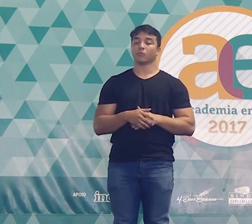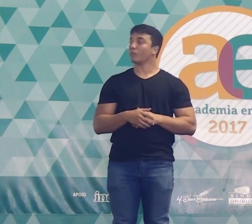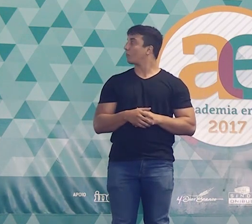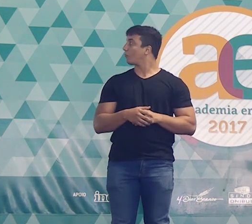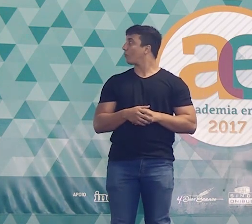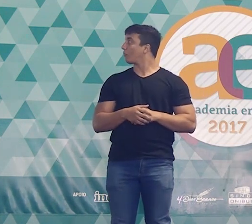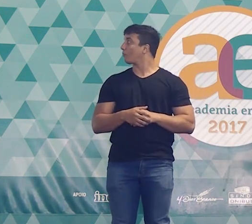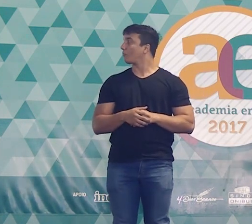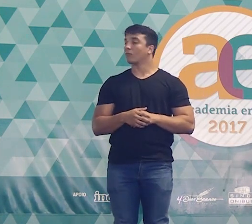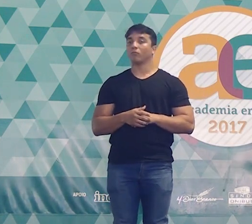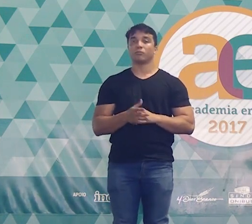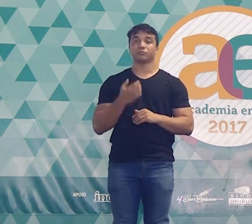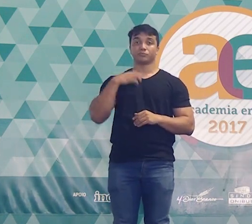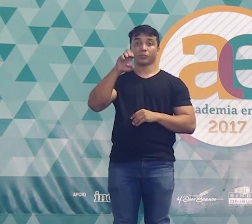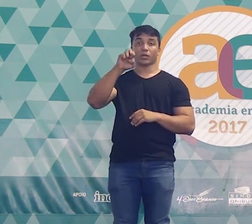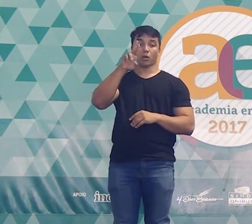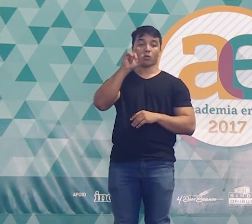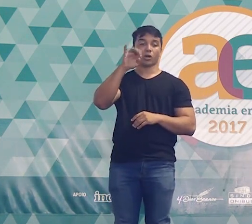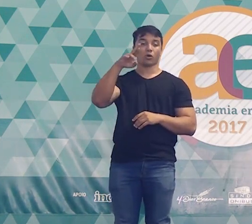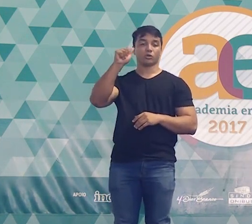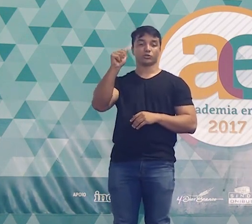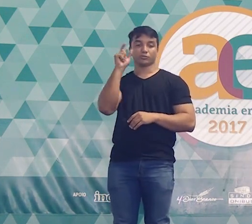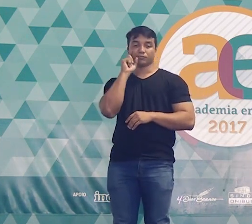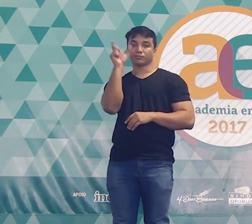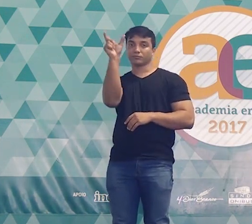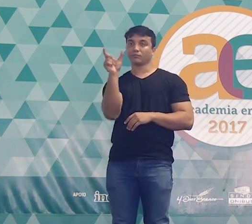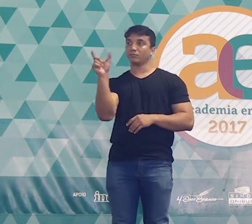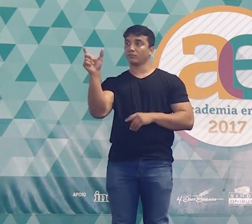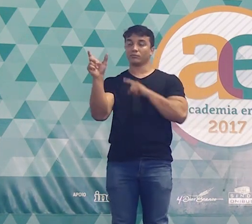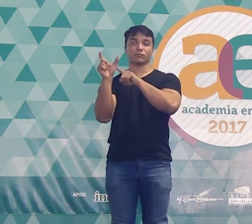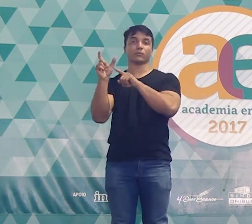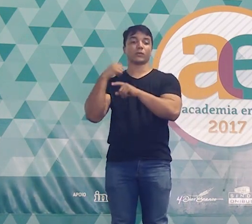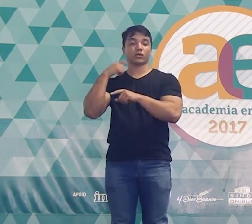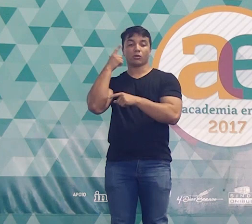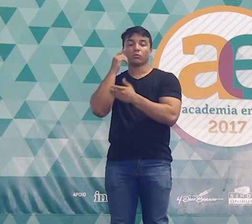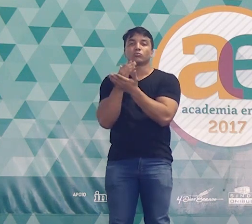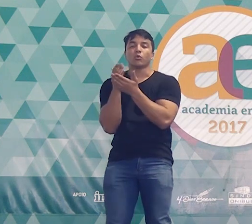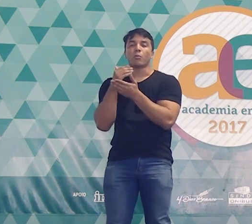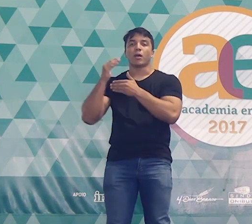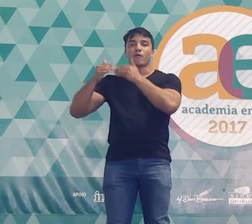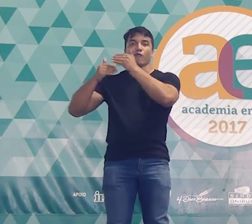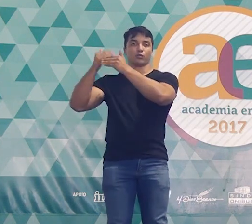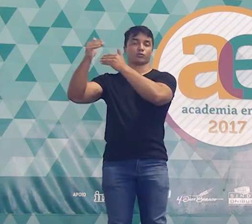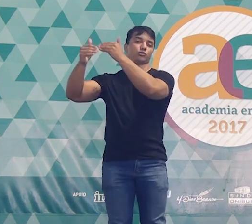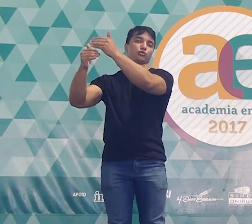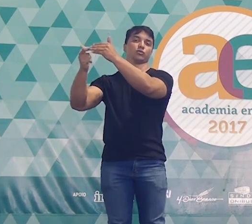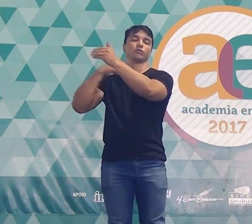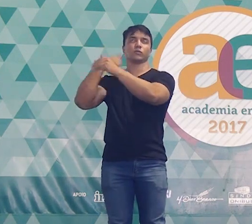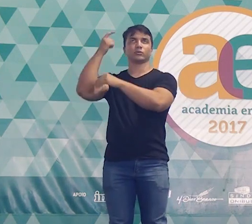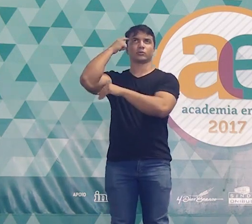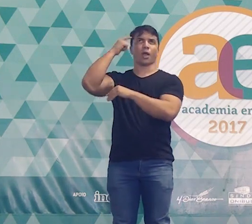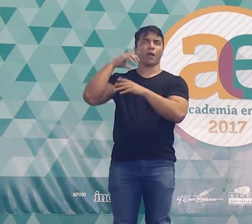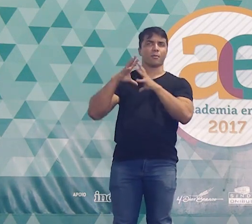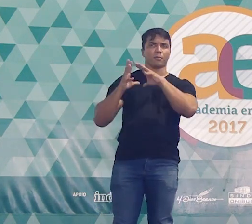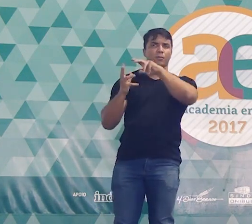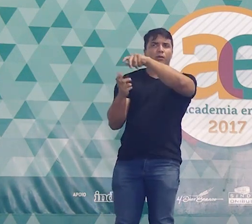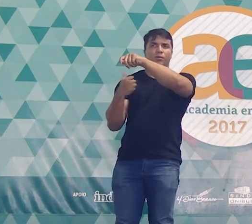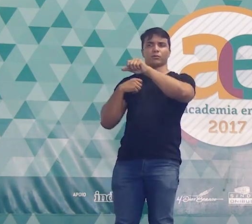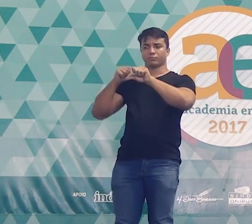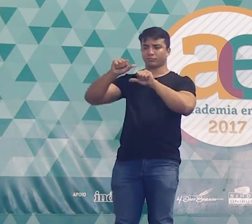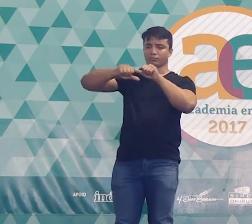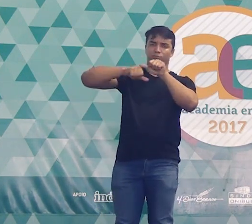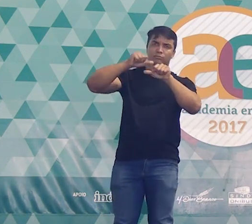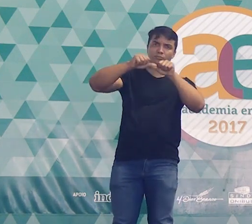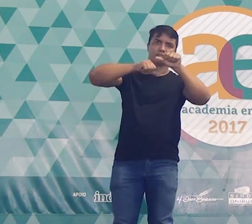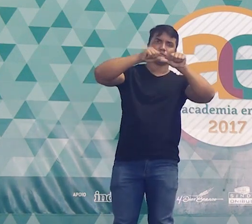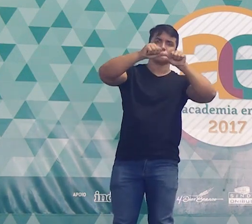A eucariótica, né? Então, quando a gente trabalha no princípio evolutivo, entendendo que o planeta passou por um processo